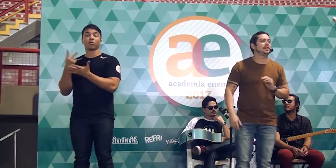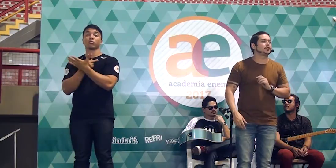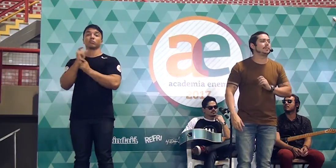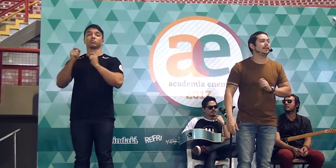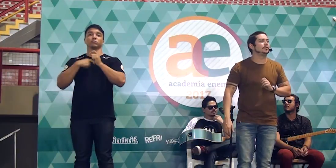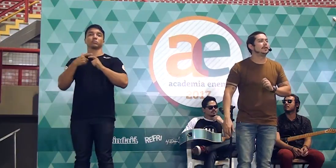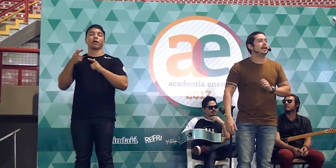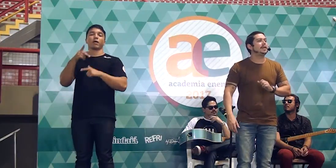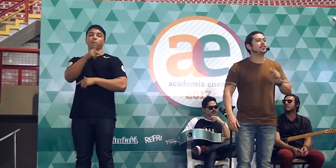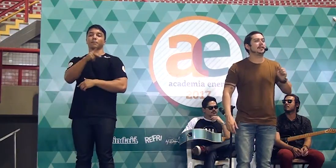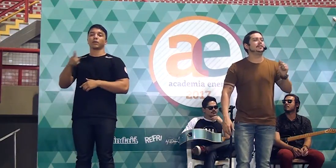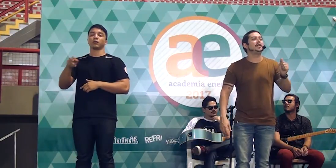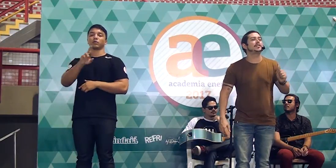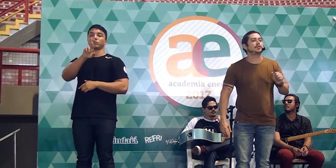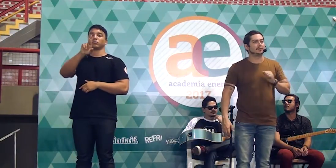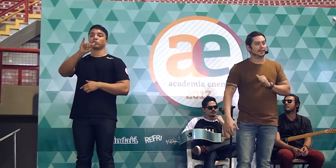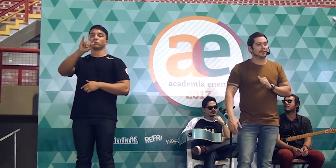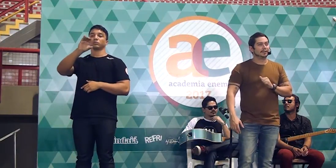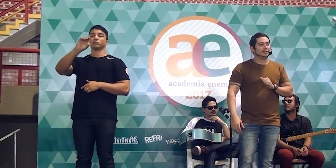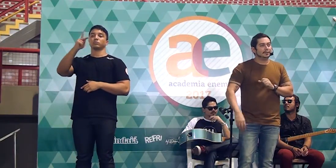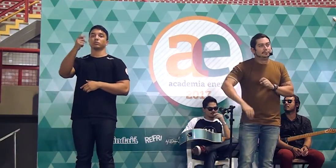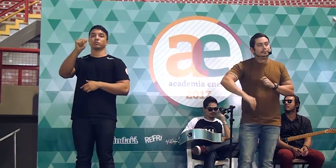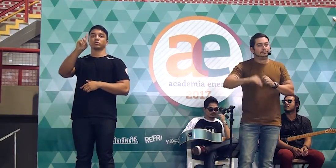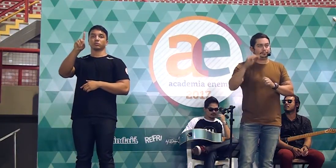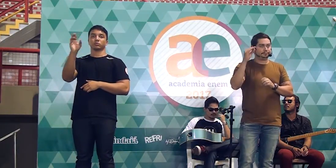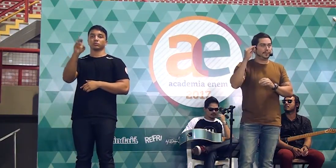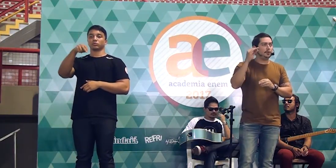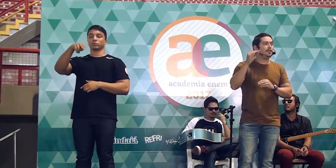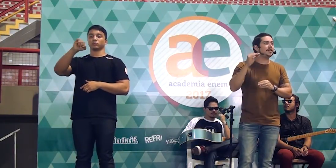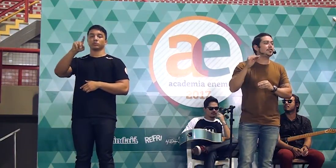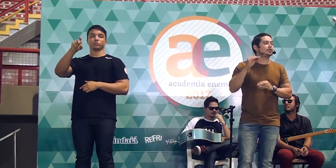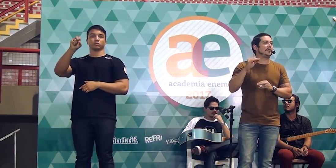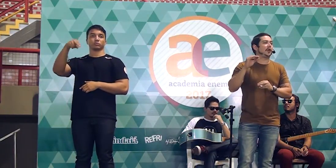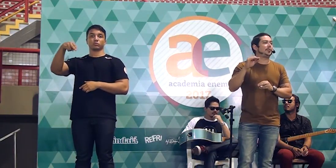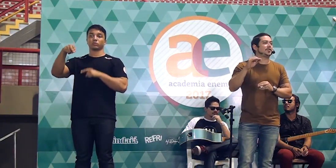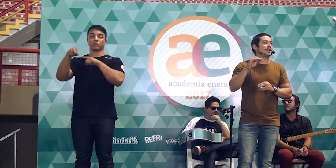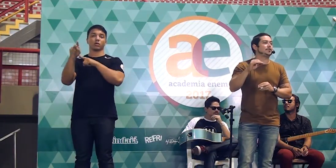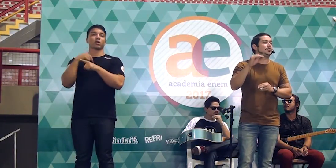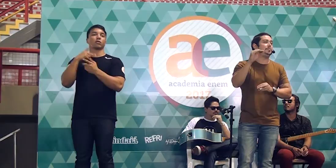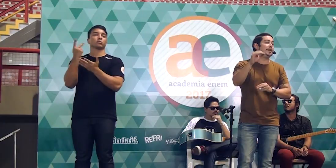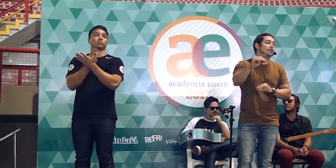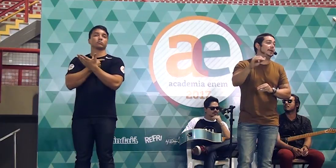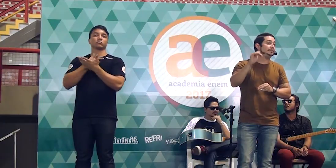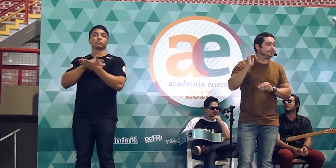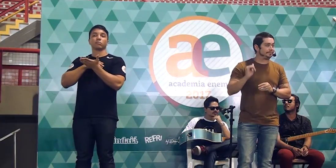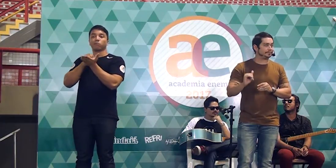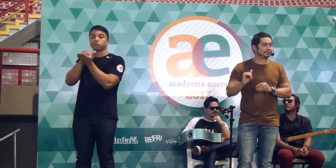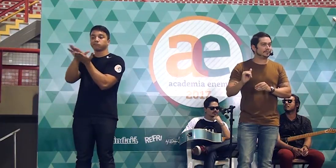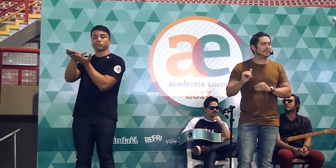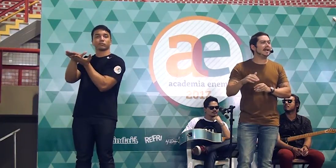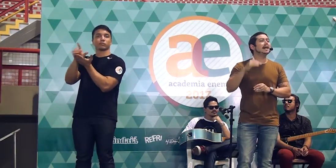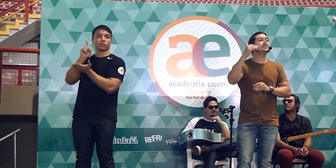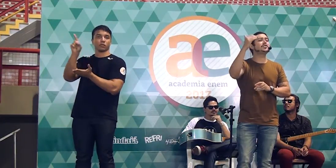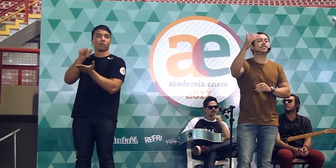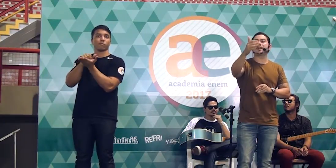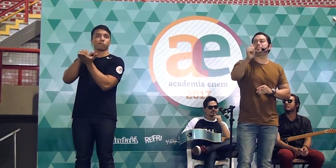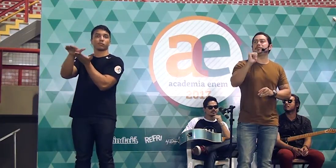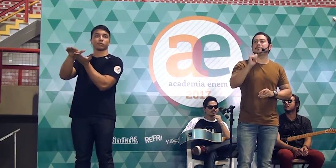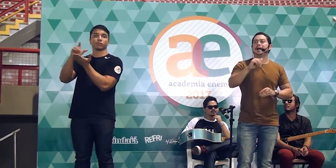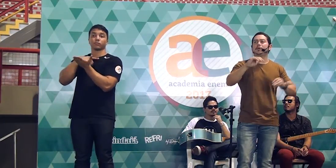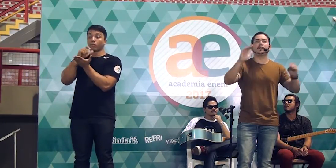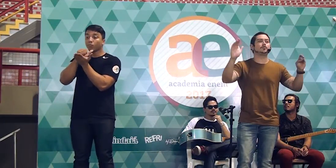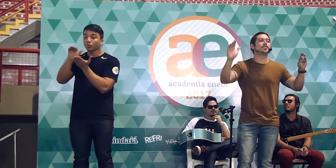por um presidente chamado Richard Nixon. E o Nixon sofreu processo de impeachment. Antes